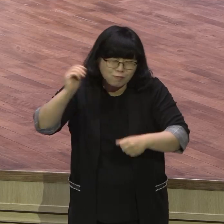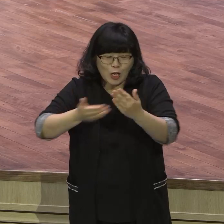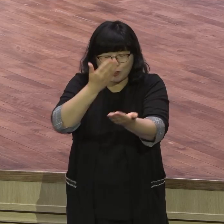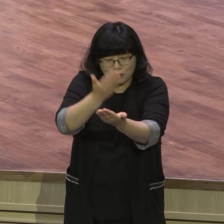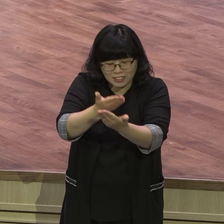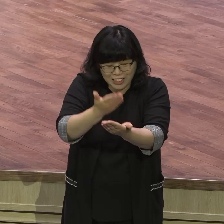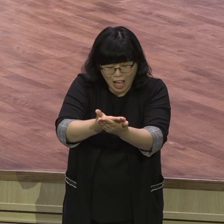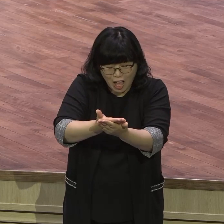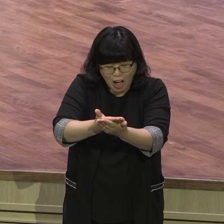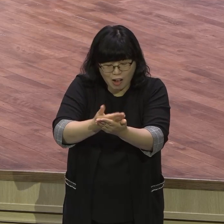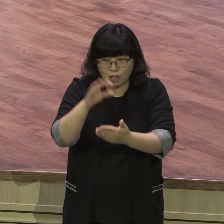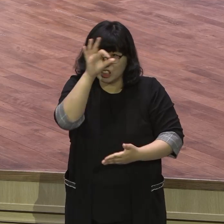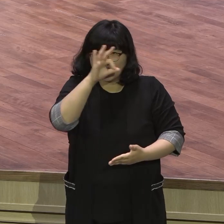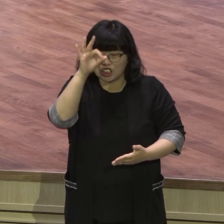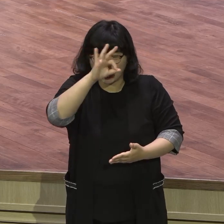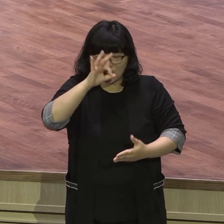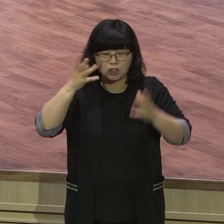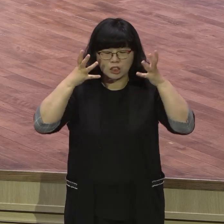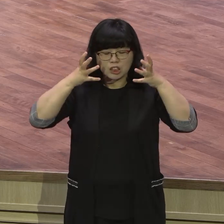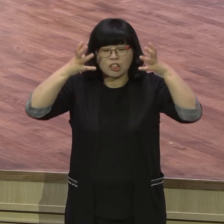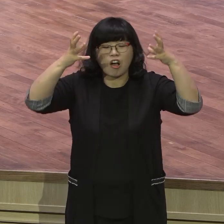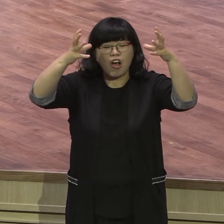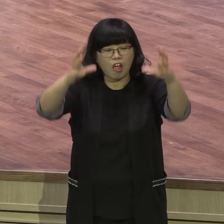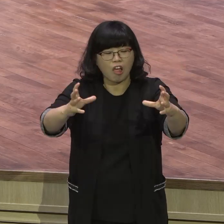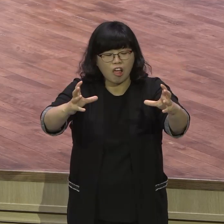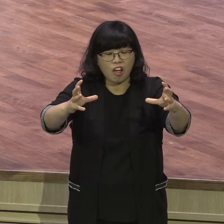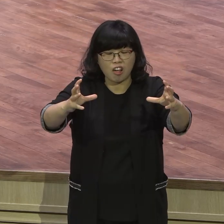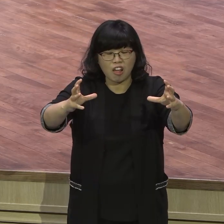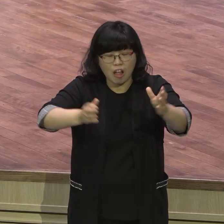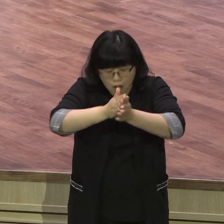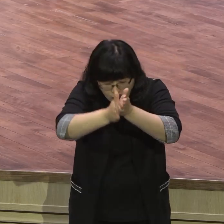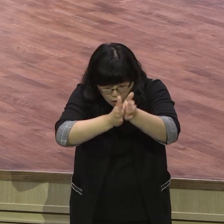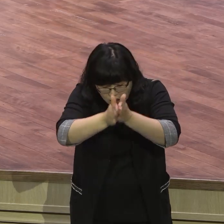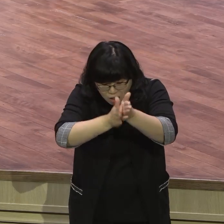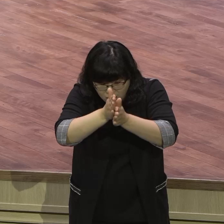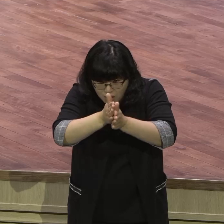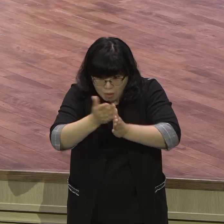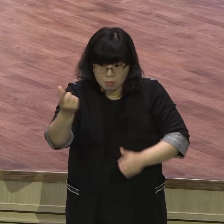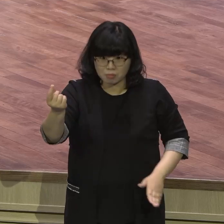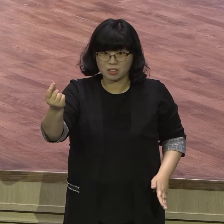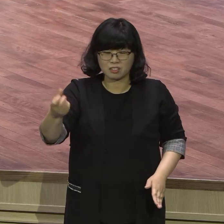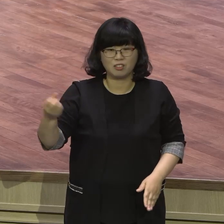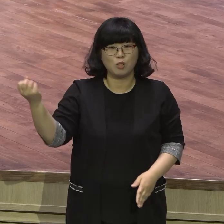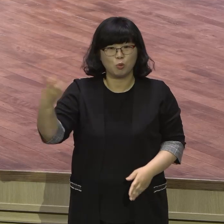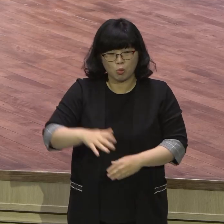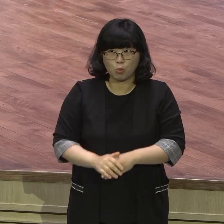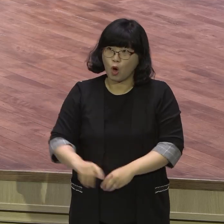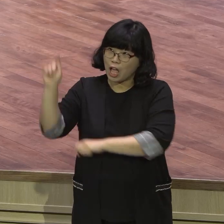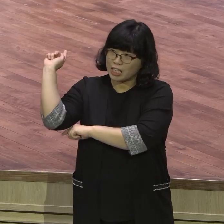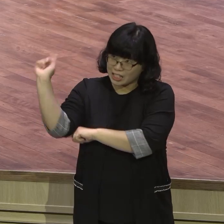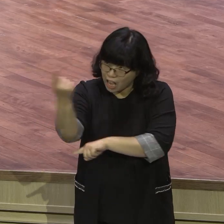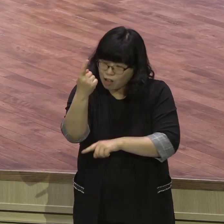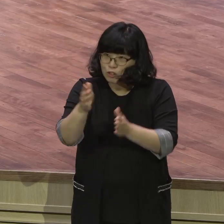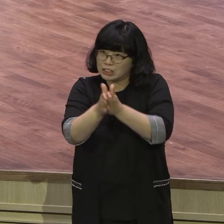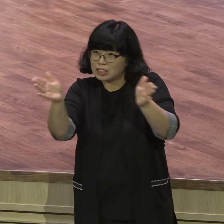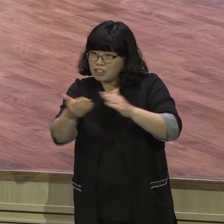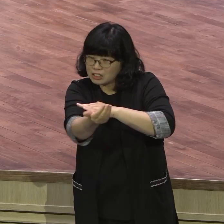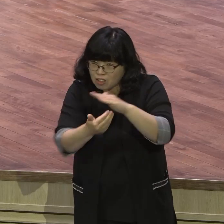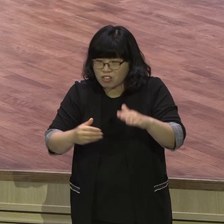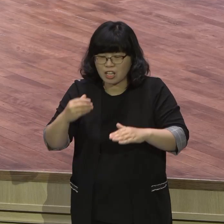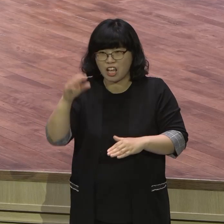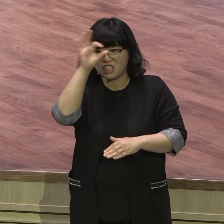스포츠 구단에 이제 시무식 하면서 그 사람들이 얼마나 다 배운 사람들 시무식 하면서 고사진입니다. 돼지